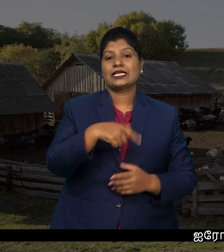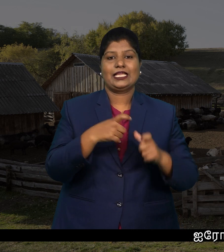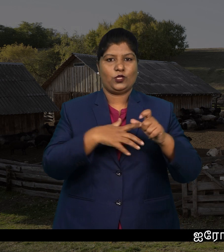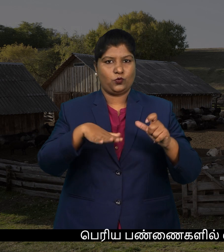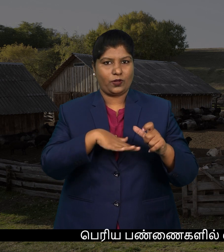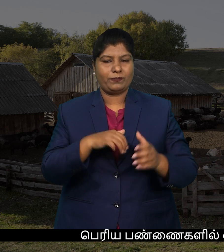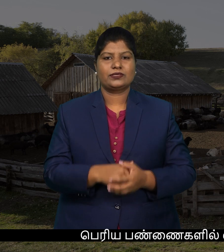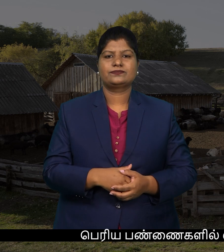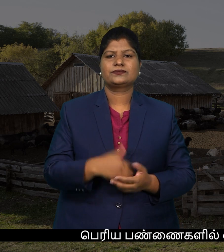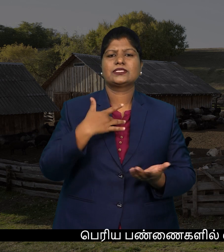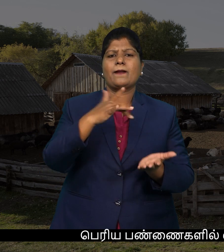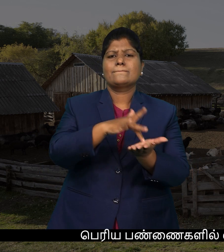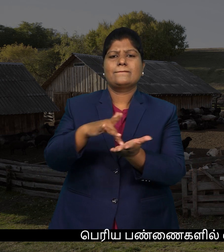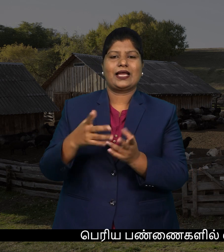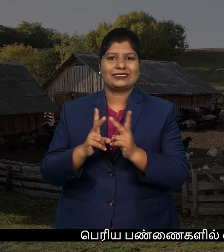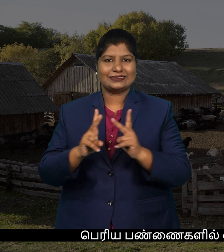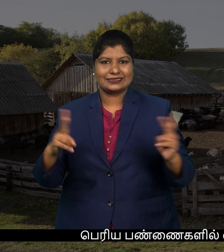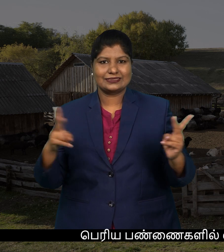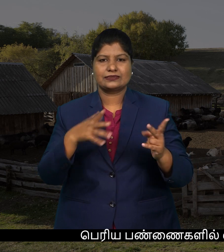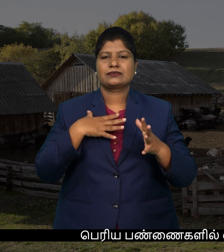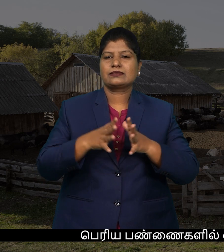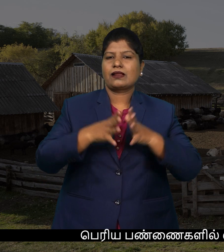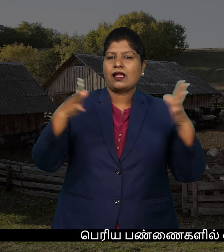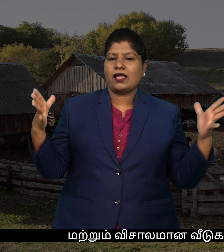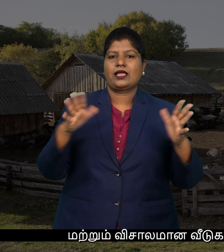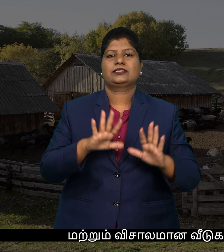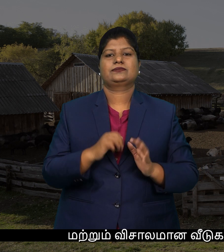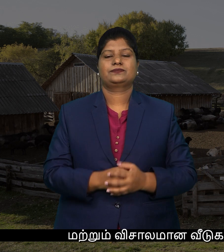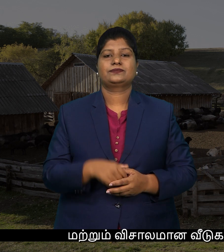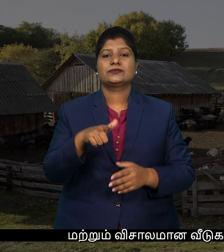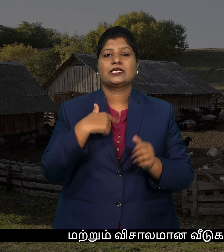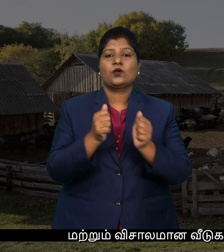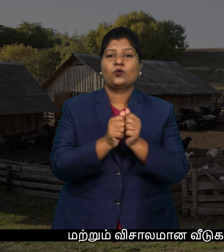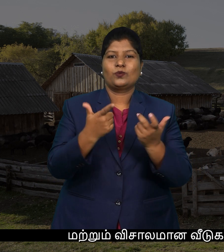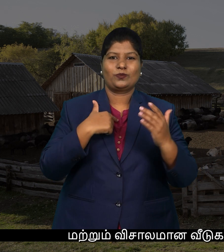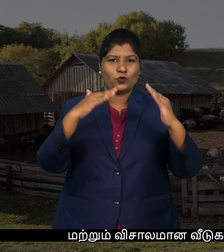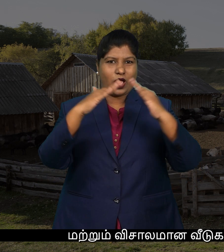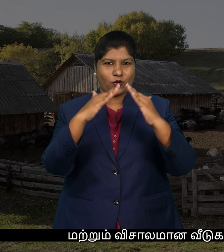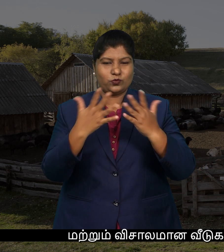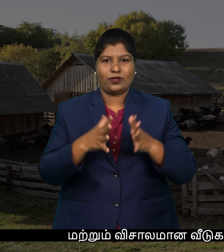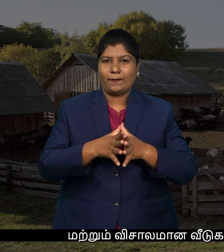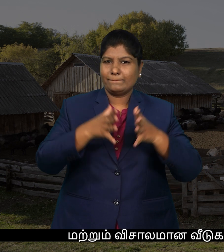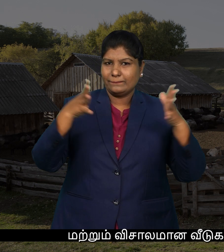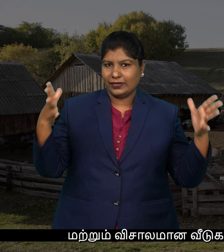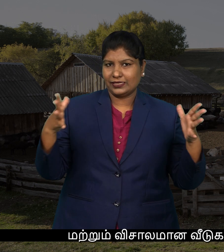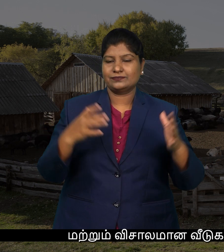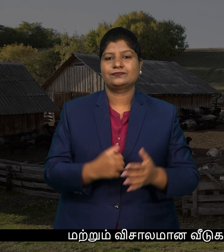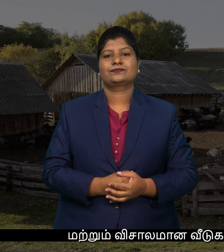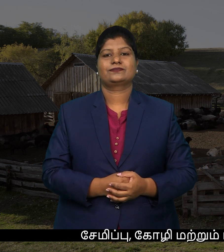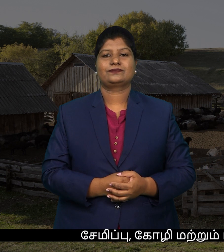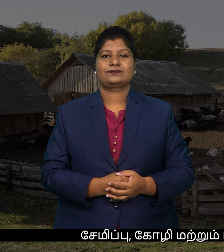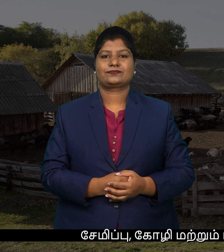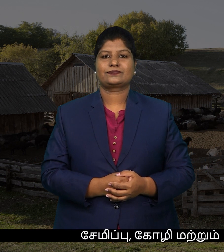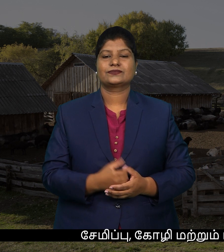ஐரோப்பாவில் பெரிய பண்ணைகளில் விவசாயம் செய்யப்படுகிறது மற்றும் விசாலமான வீடுகள் மற்றும் விலங்குகள்,